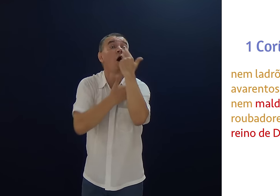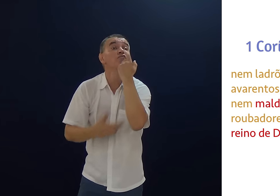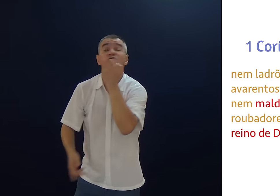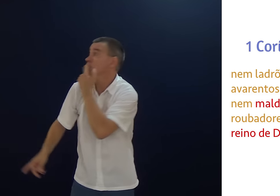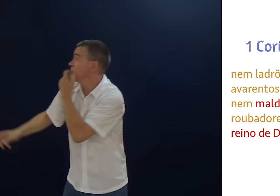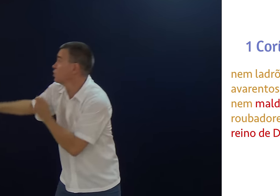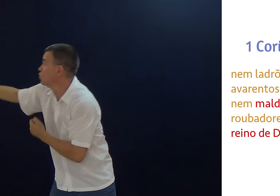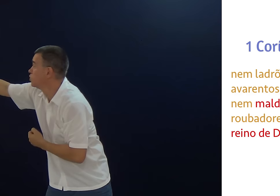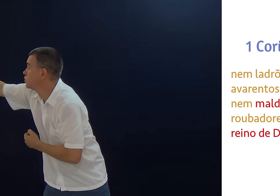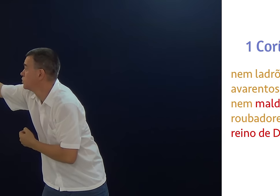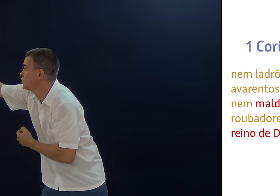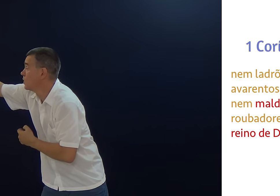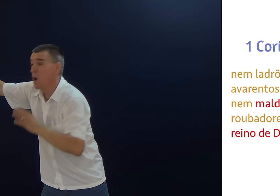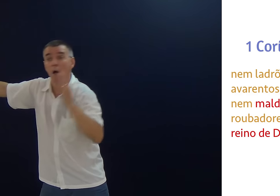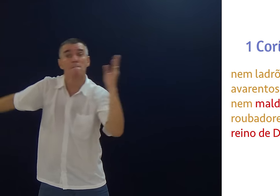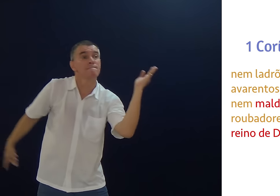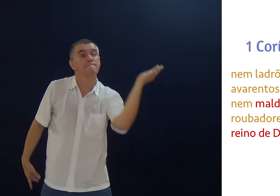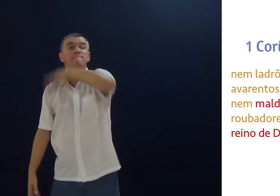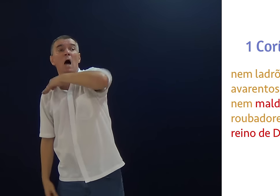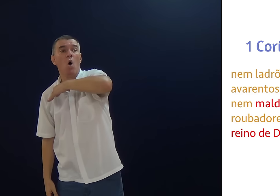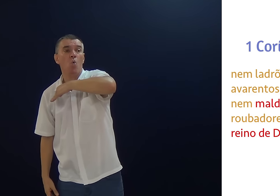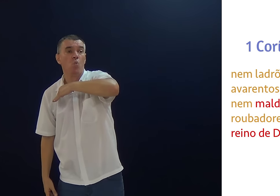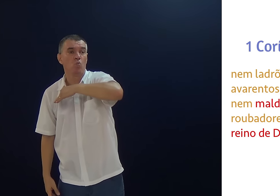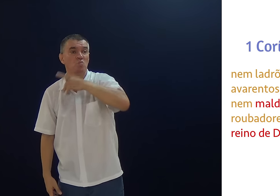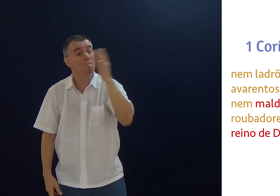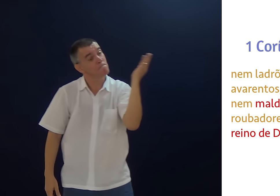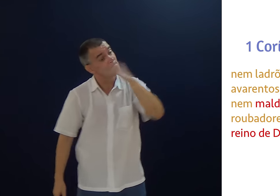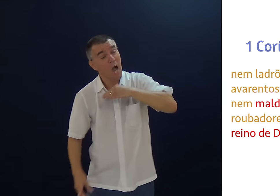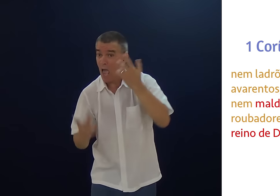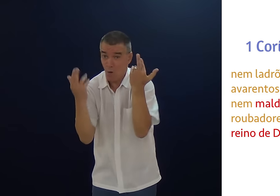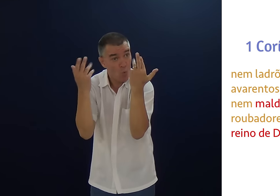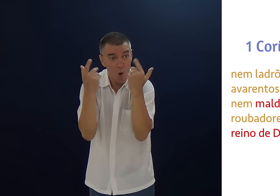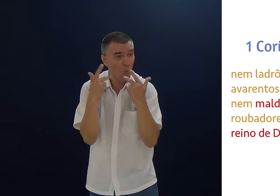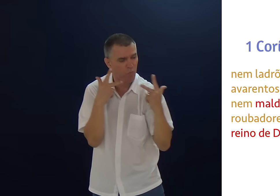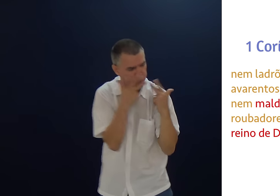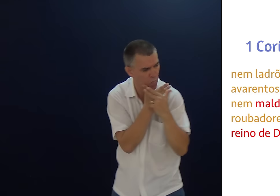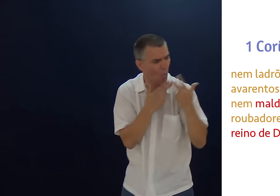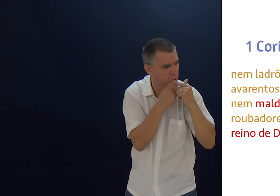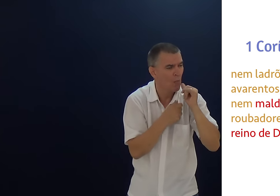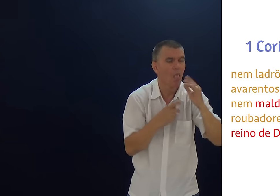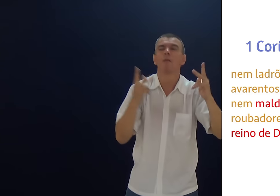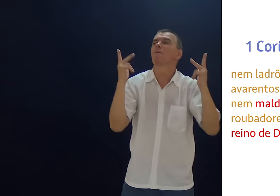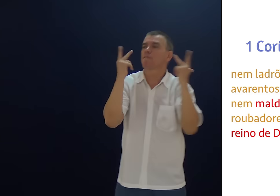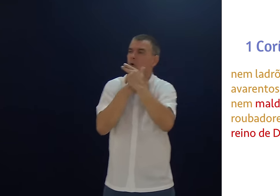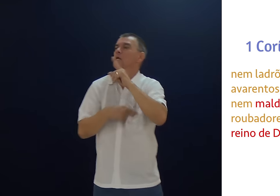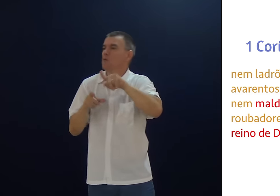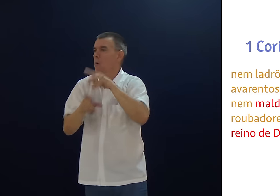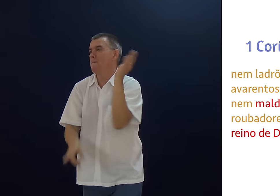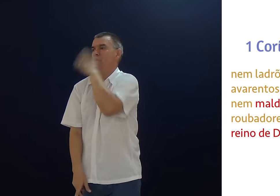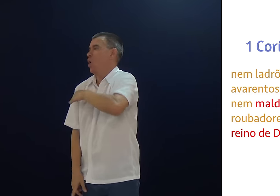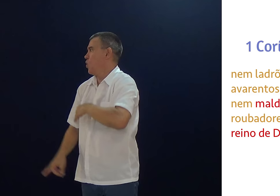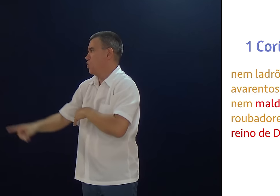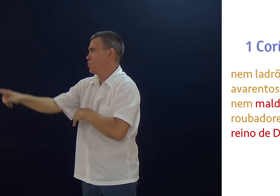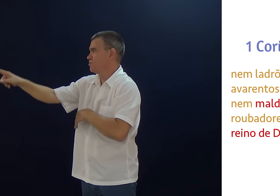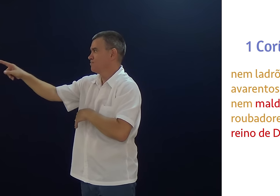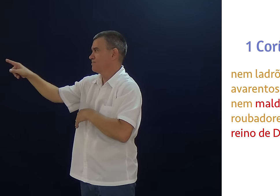fazem o mal são equiparadas colocadas no mesmo nível de quem fofoca então a